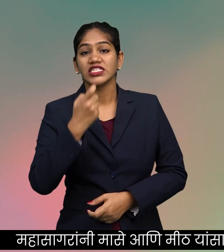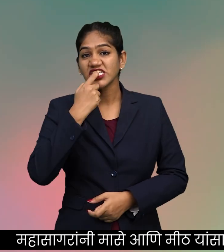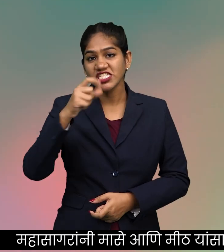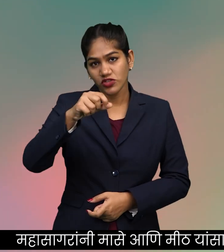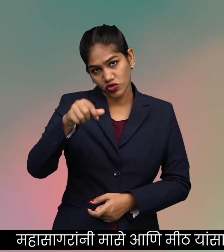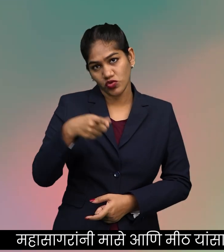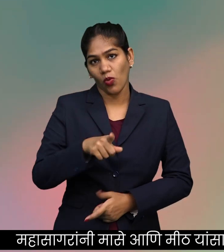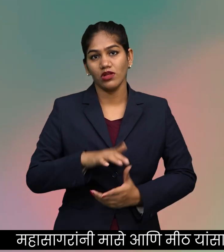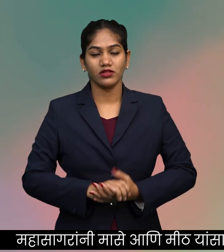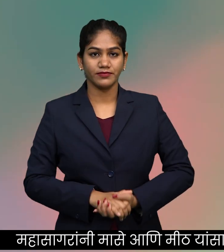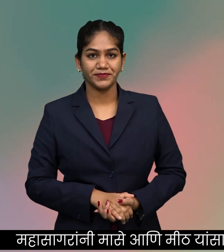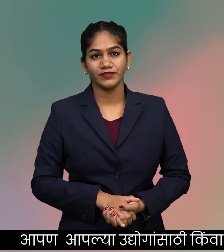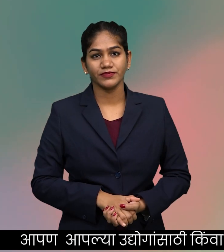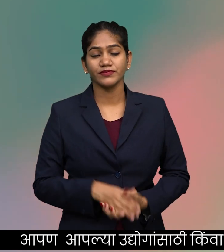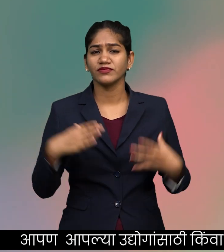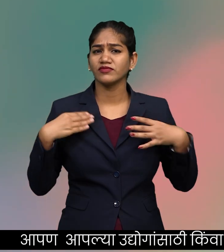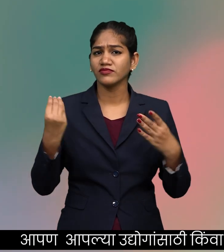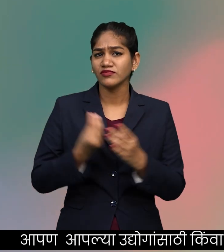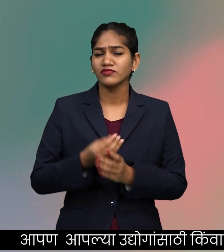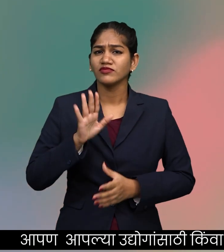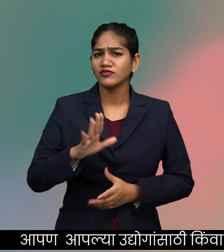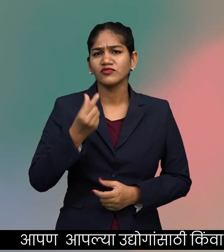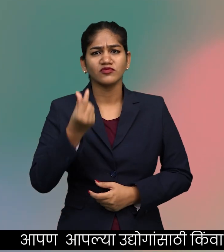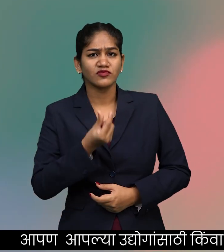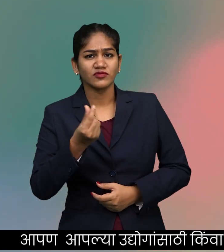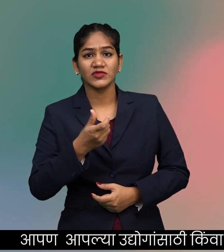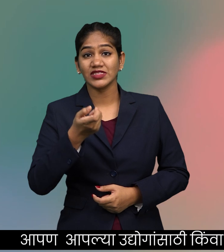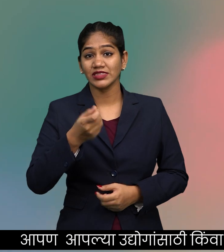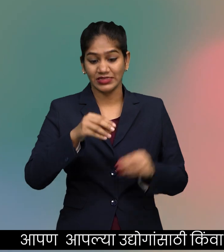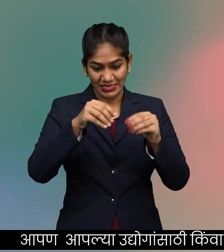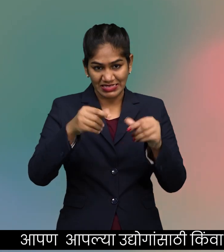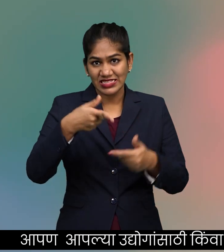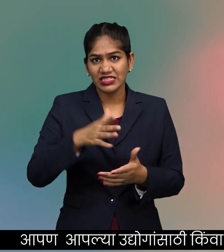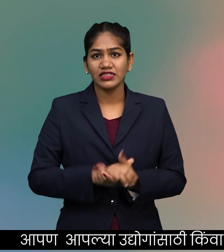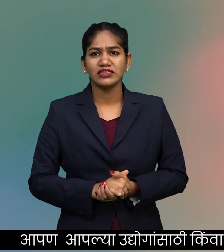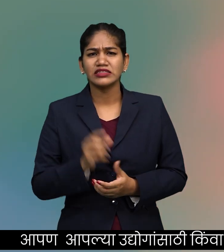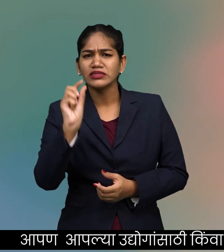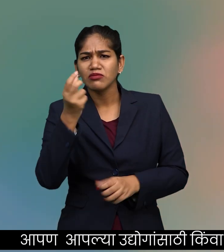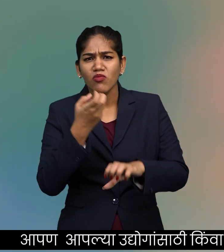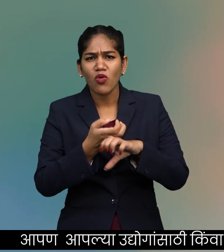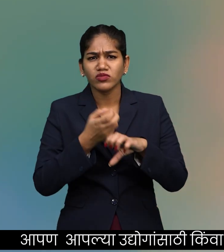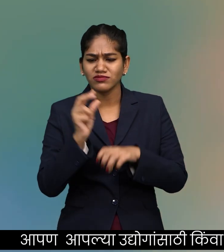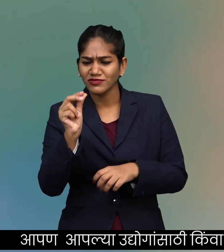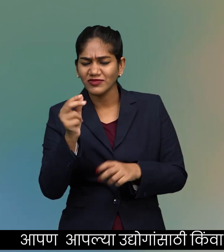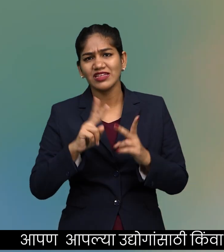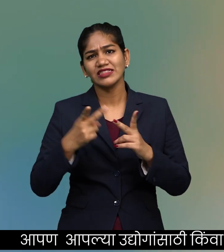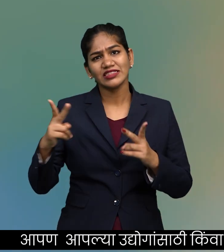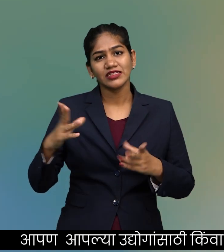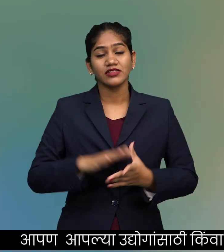दिली. आपण आपल्या उद्योगांसाठी किंवा घरासाठी वाळू, खडी इत्यादींचाही